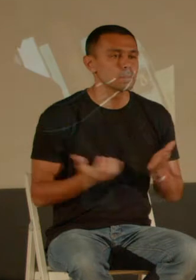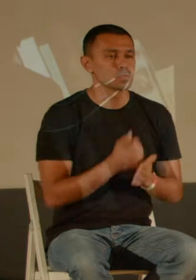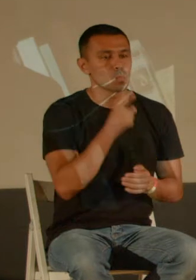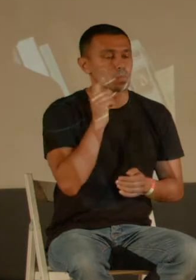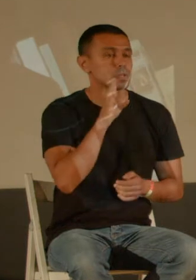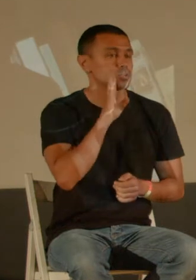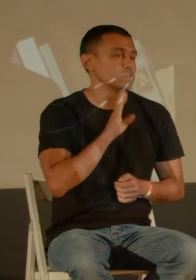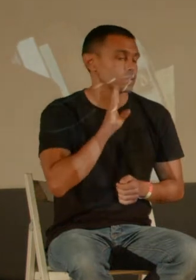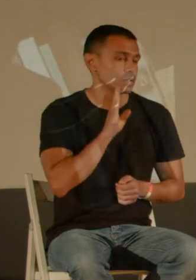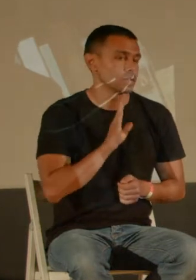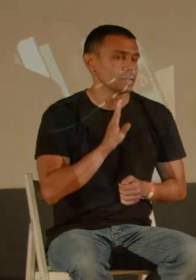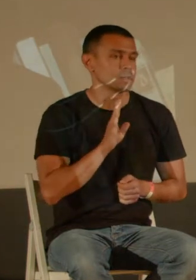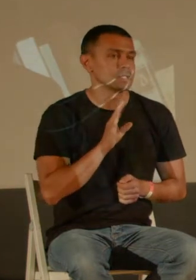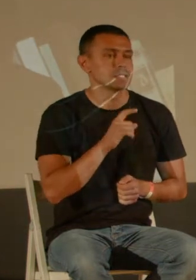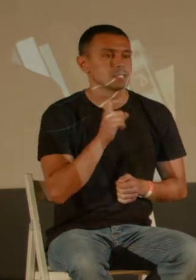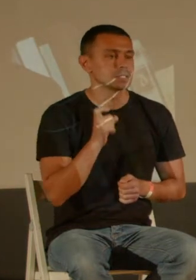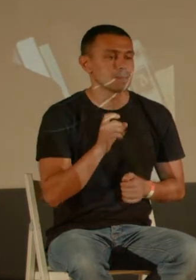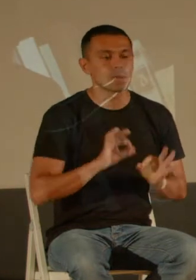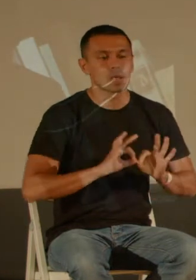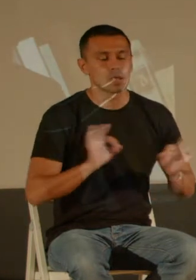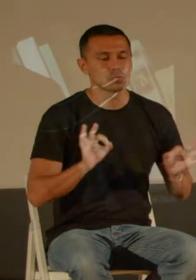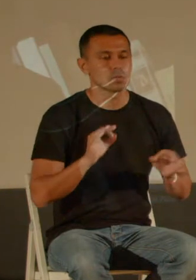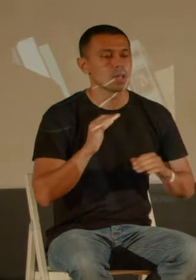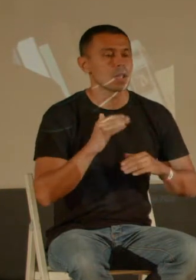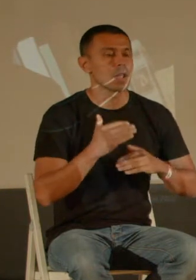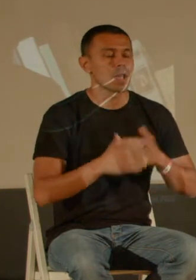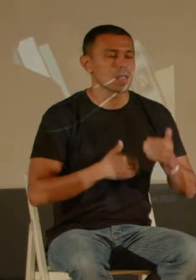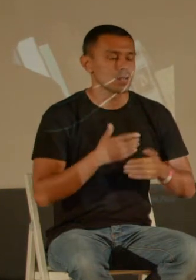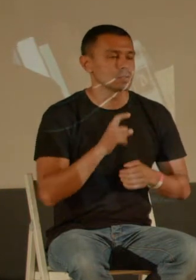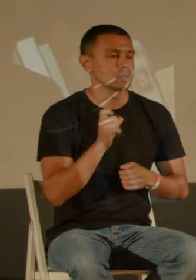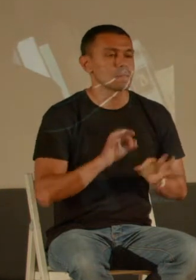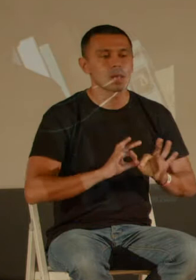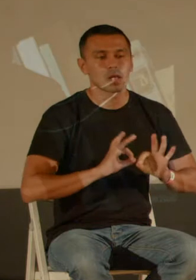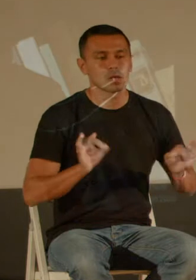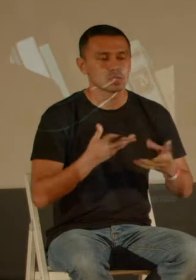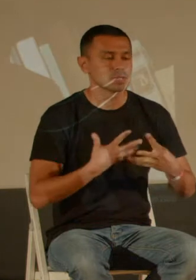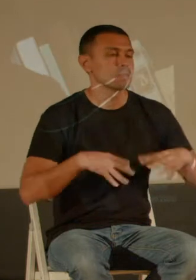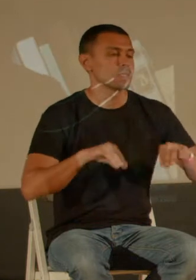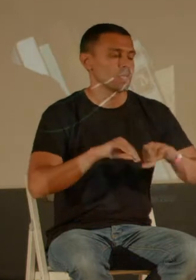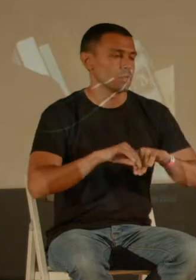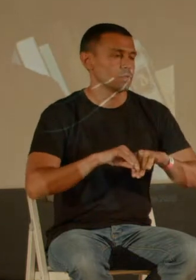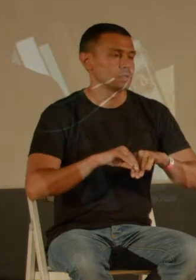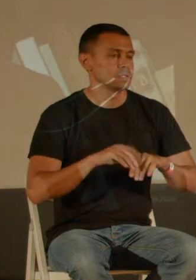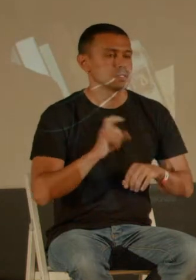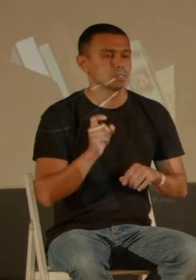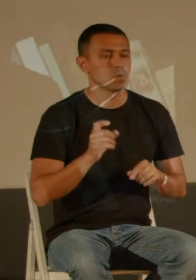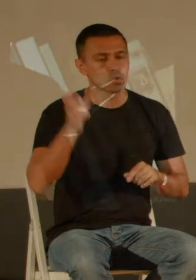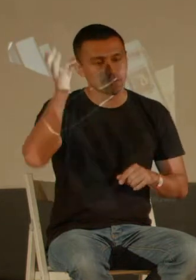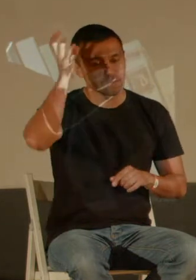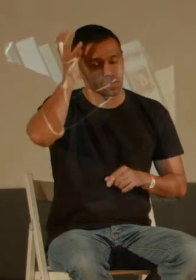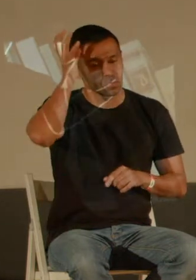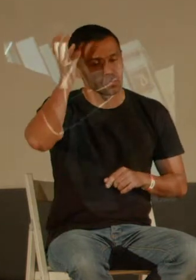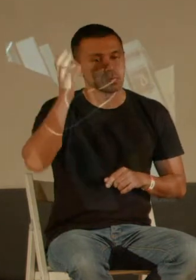молодої жінки з прекрасною кар'єрою, з прекрасною сім'єю, з